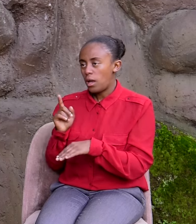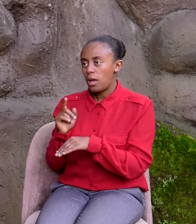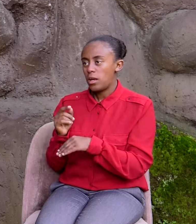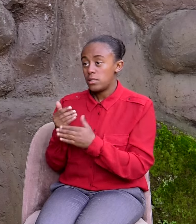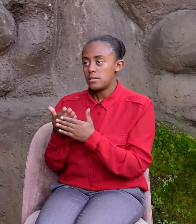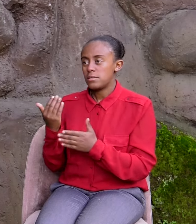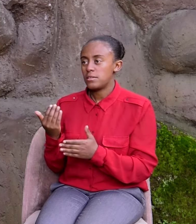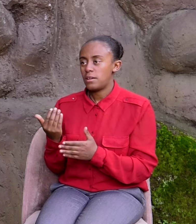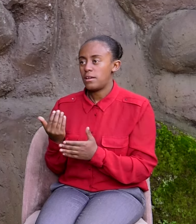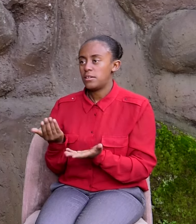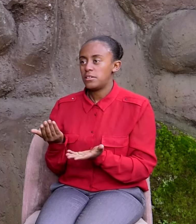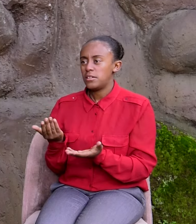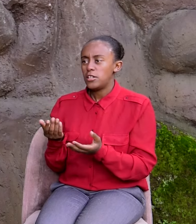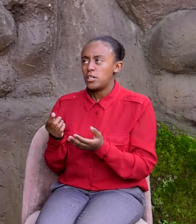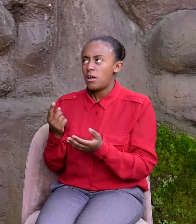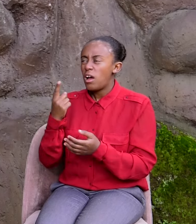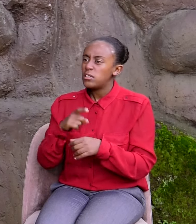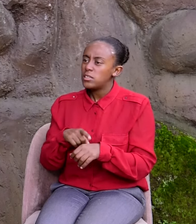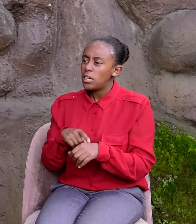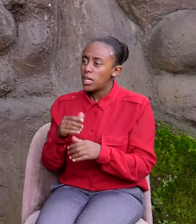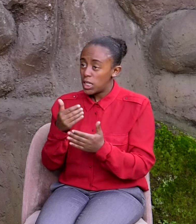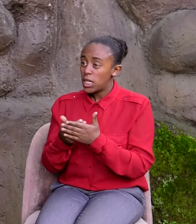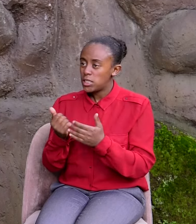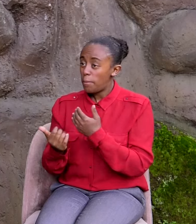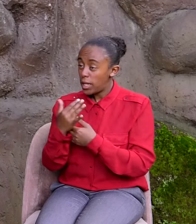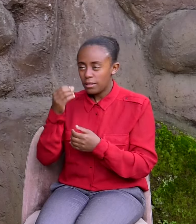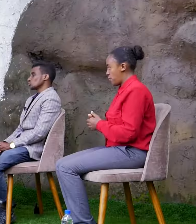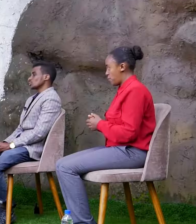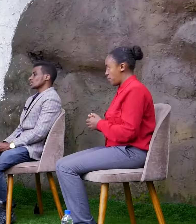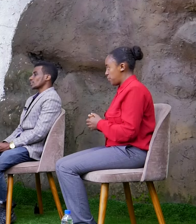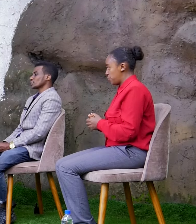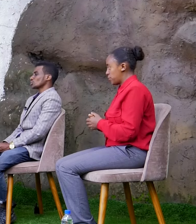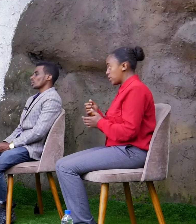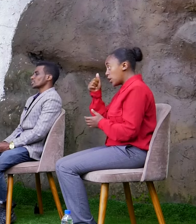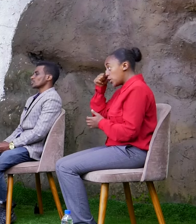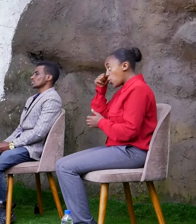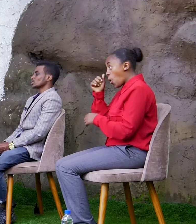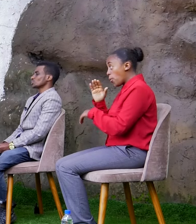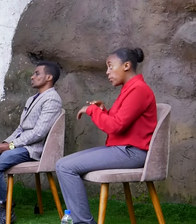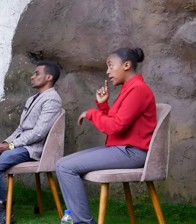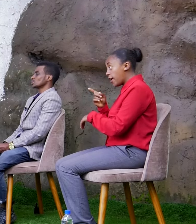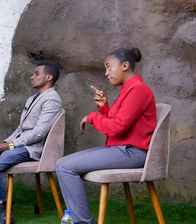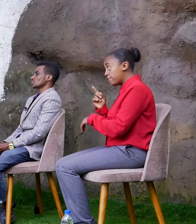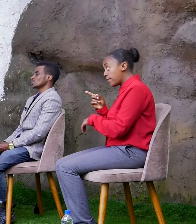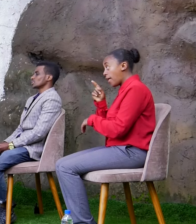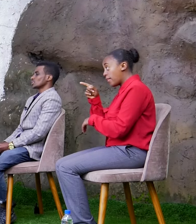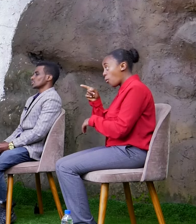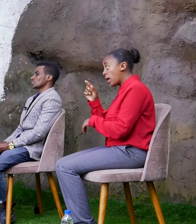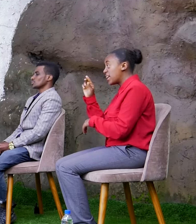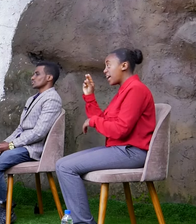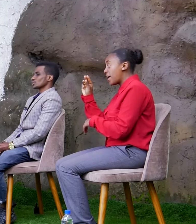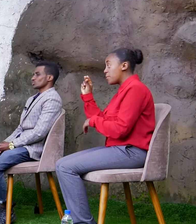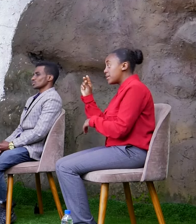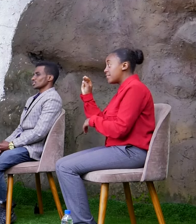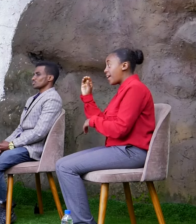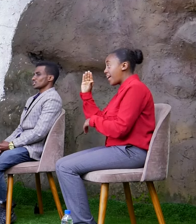ይደርሳል። እንዳውም አንድ ጊዜ ደረሰኝን መልእክት አረሳም። እዮብ ረፍ፣ አንተ እንኳን ቀብጠህ ነው